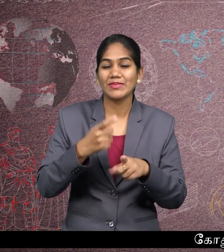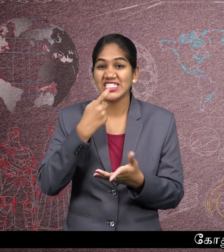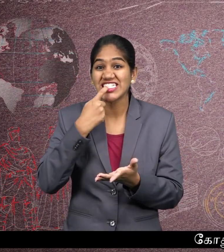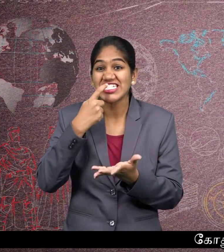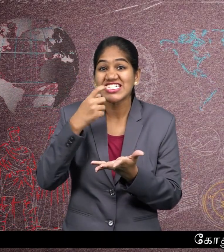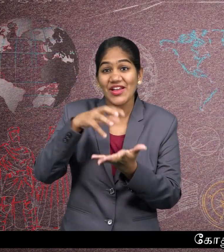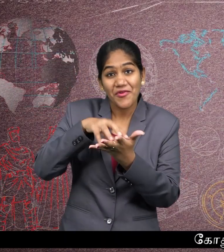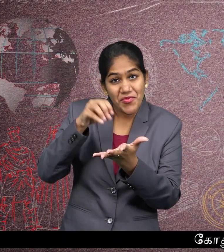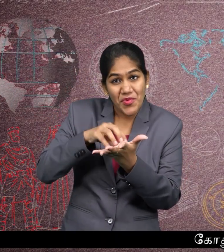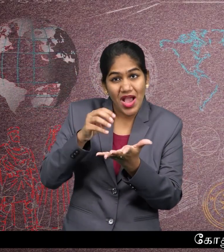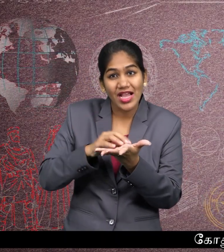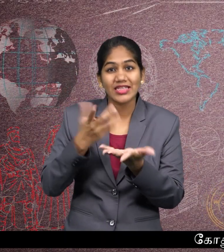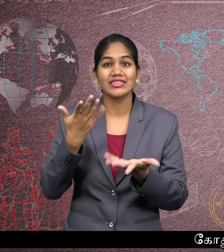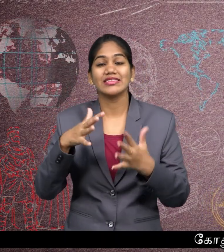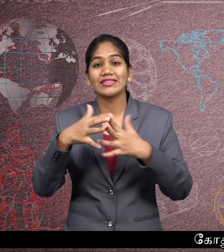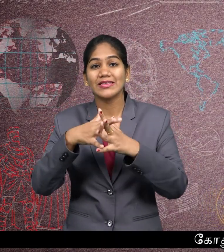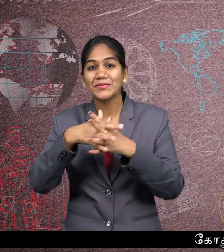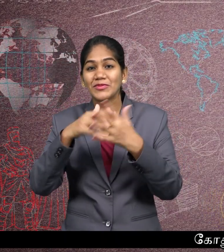கோதுமை, சர்க்கரை,